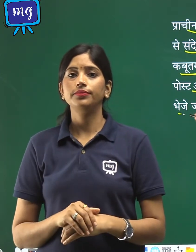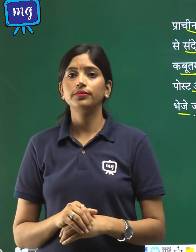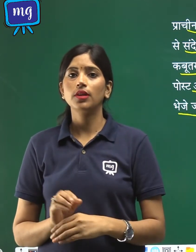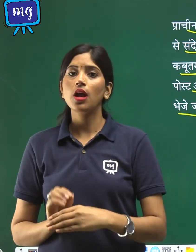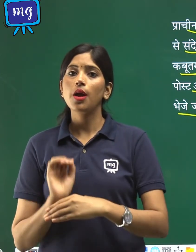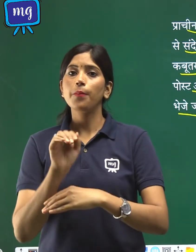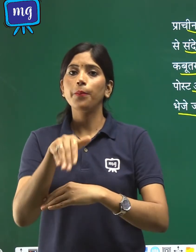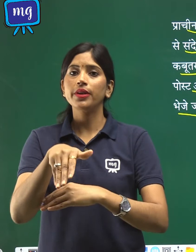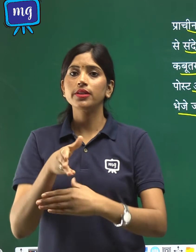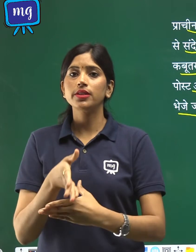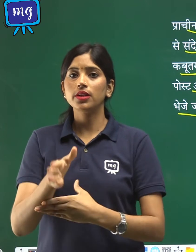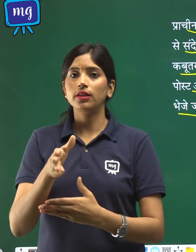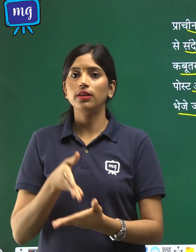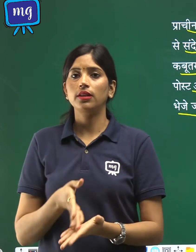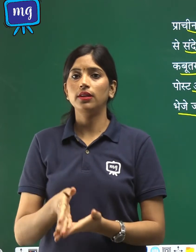भेजे जाने लगे।